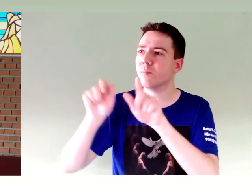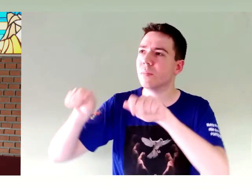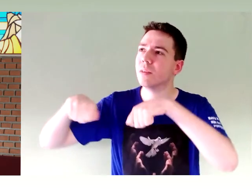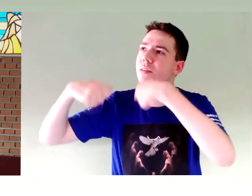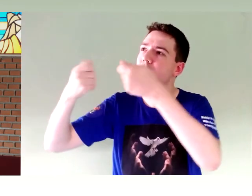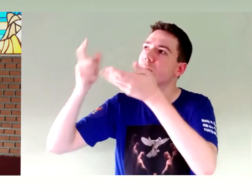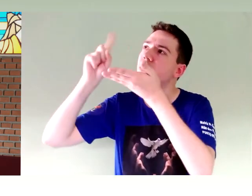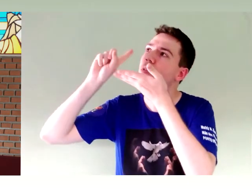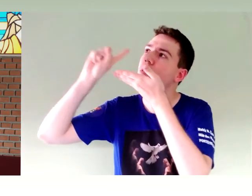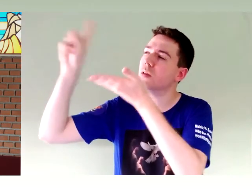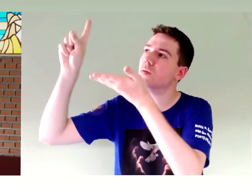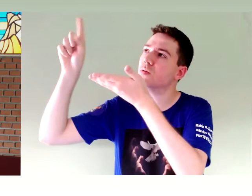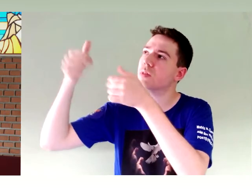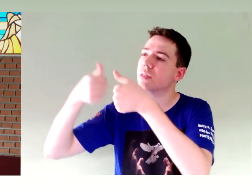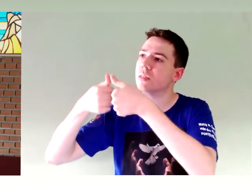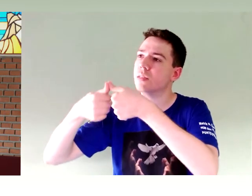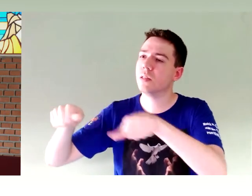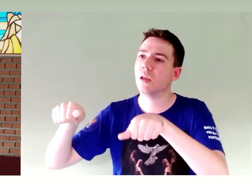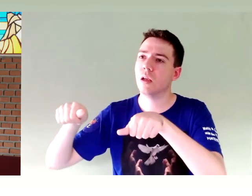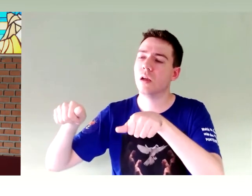receba de Deus presente